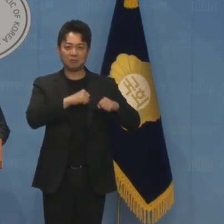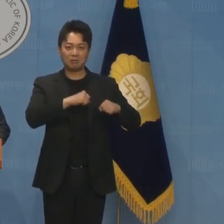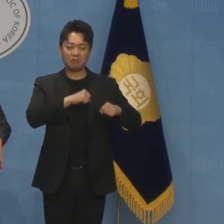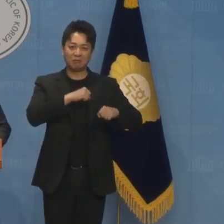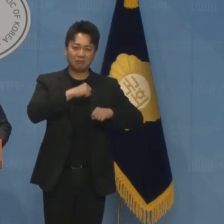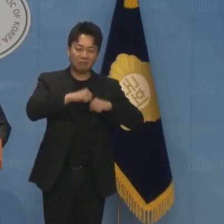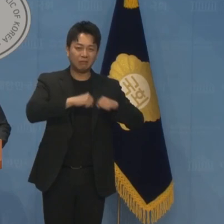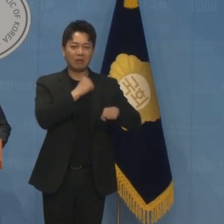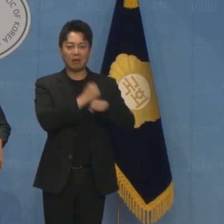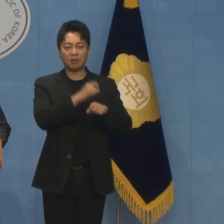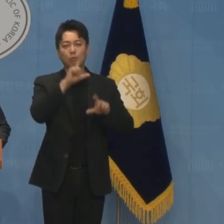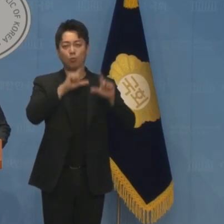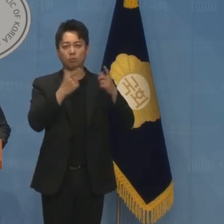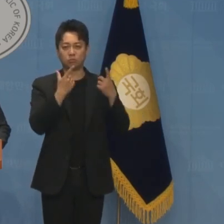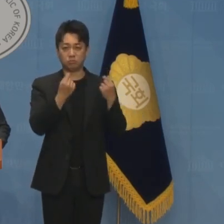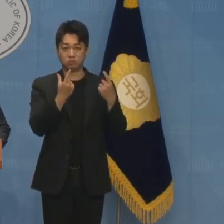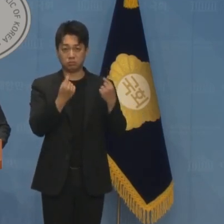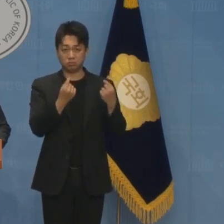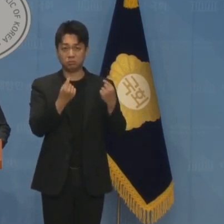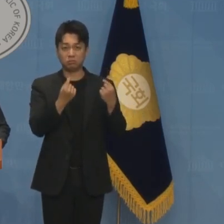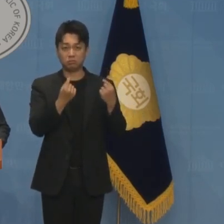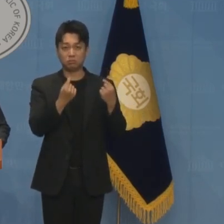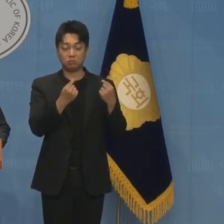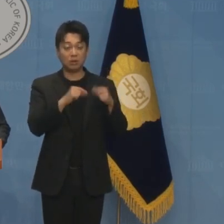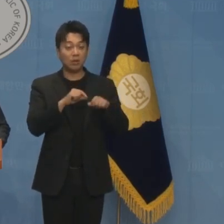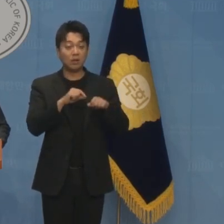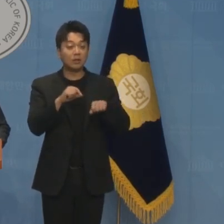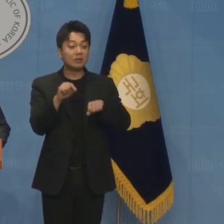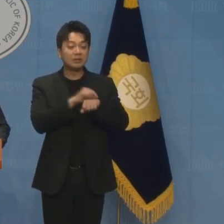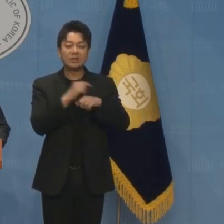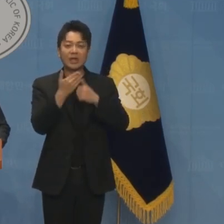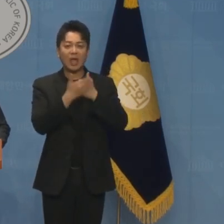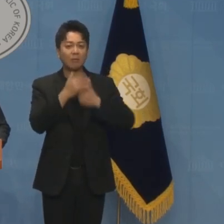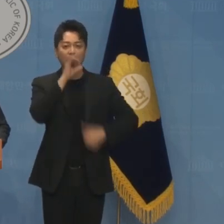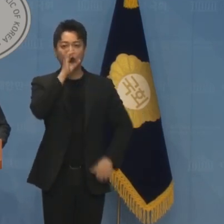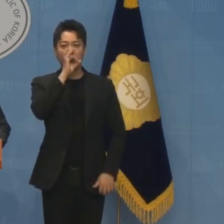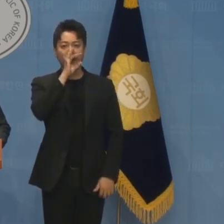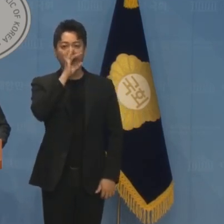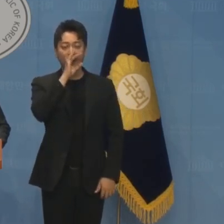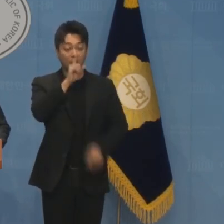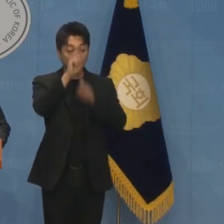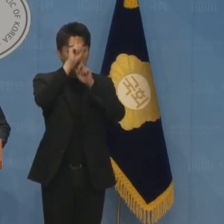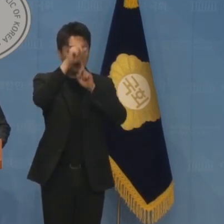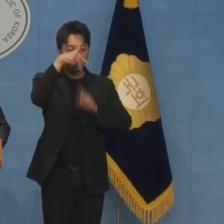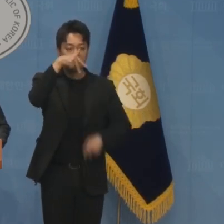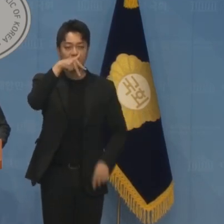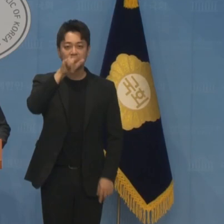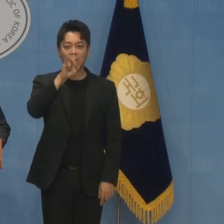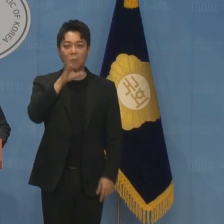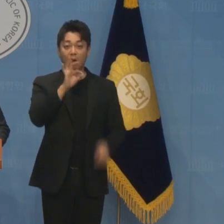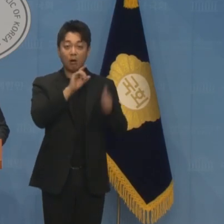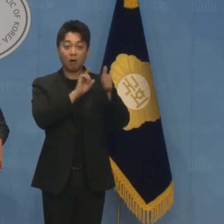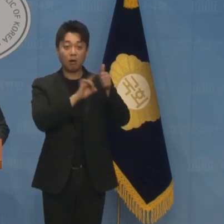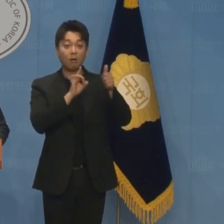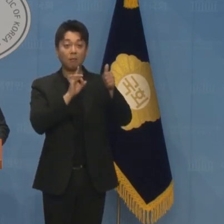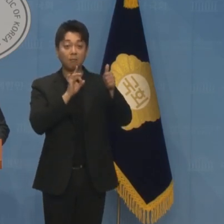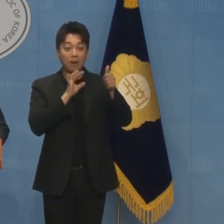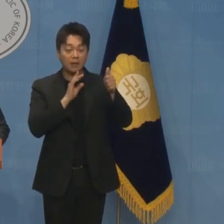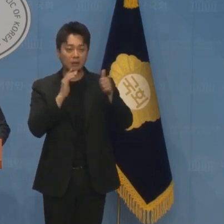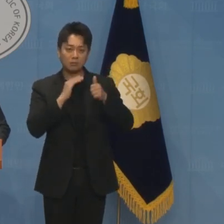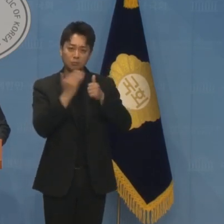예외가 아니라 특혜입니다 다른 사람은 안 되고 오직 이재명 대표만 가능한